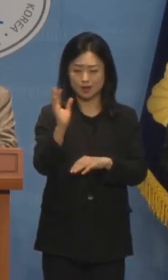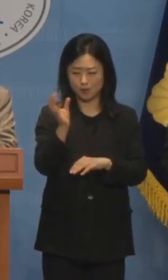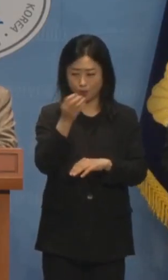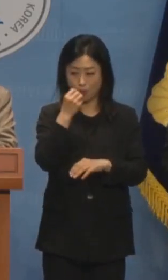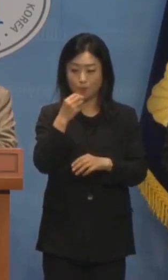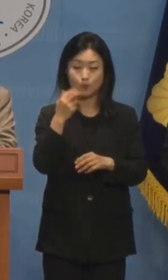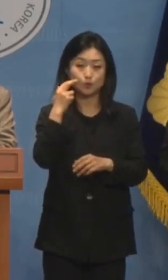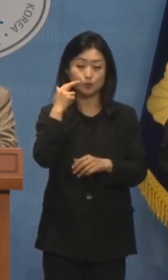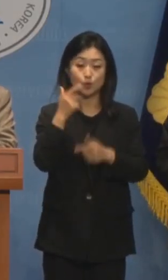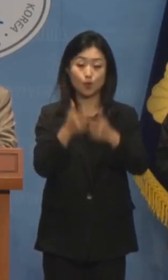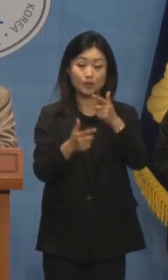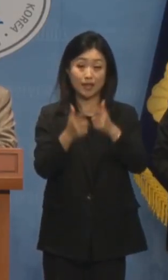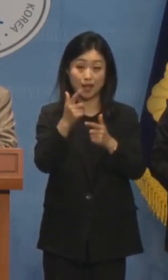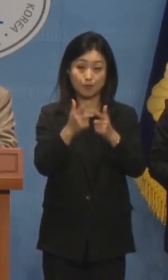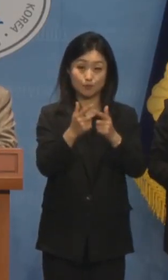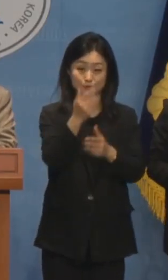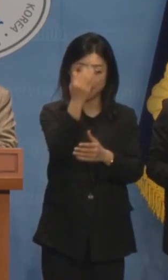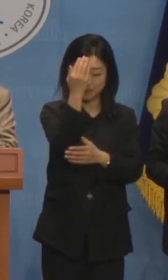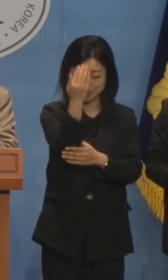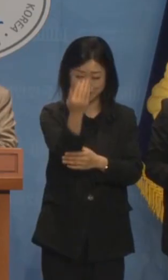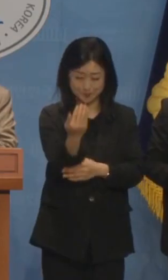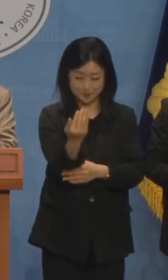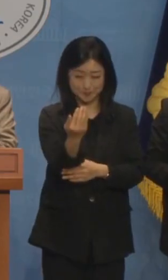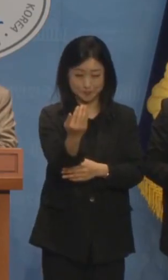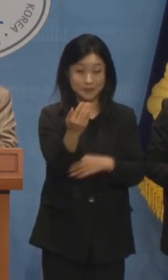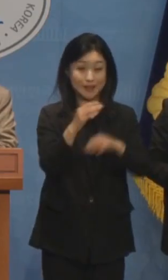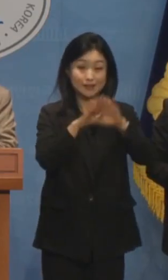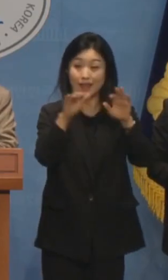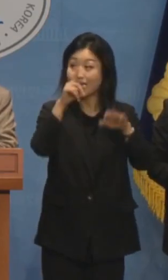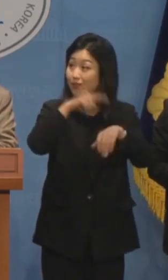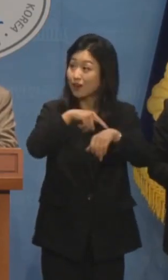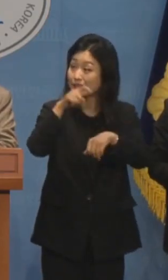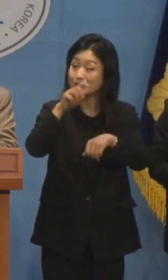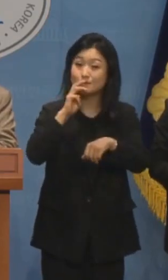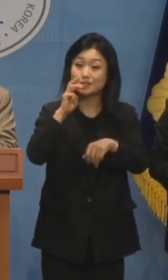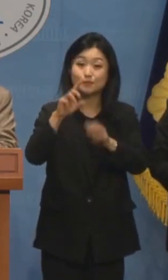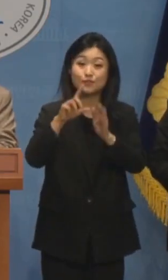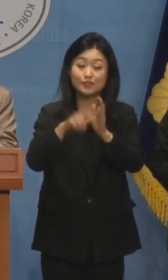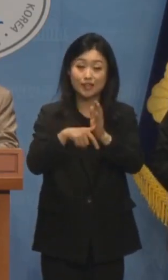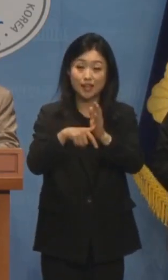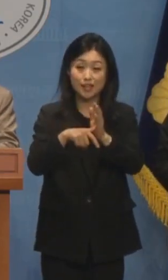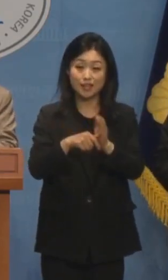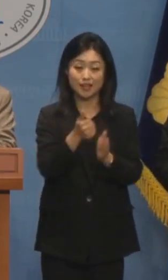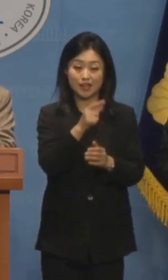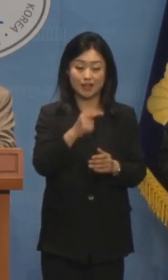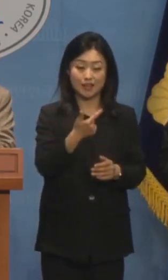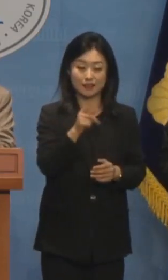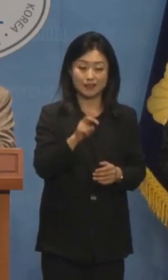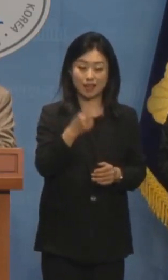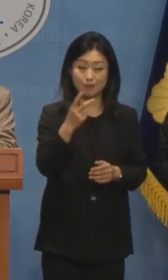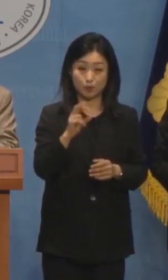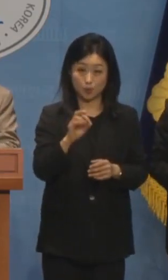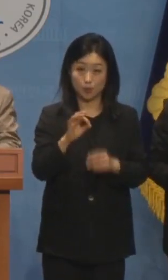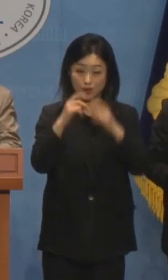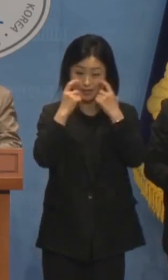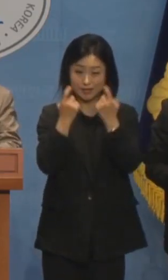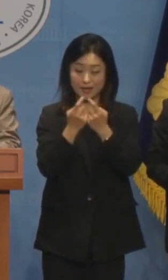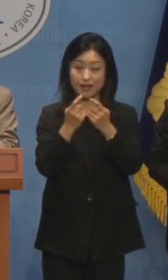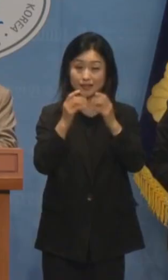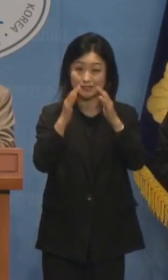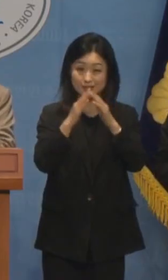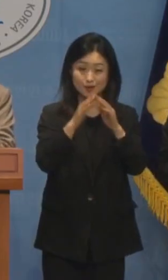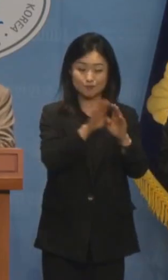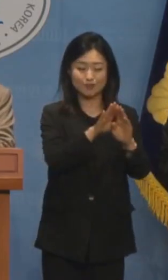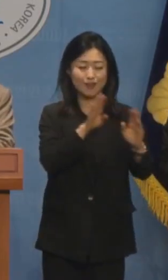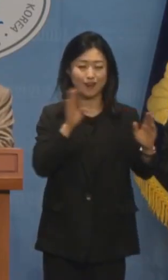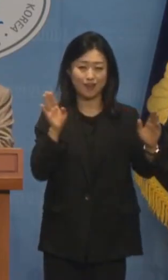소나무 분재를 대명천지 낮 11시 반경에 한남동 관저 대문이 열리며